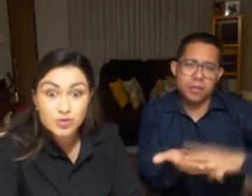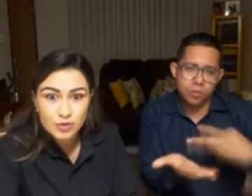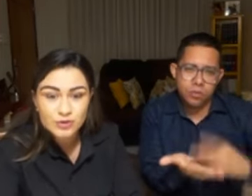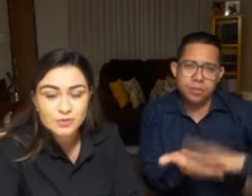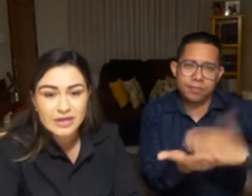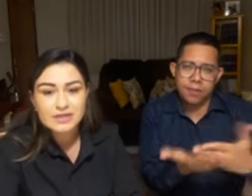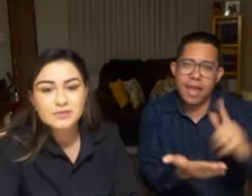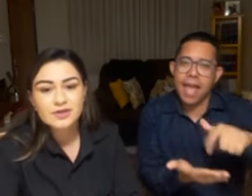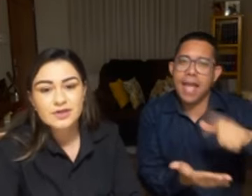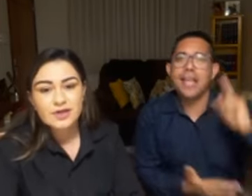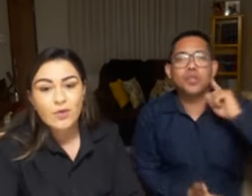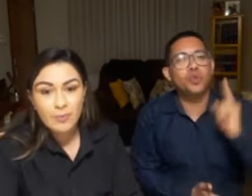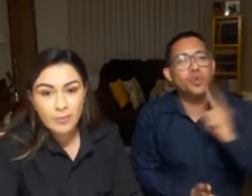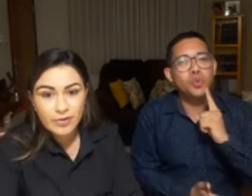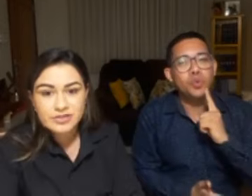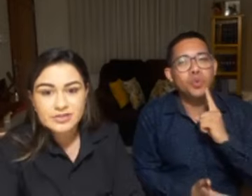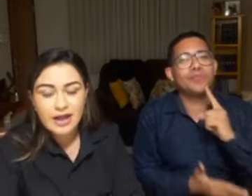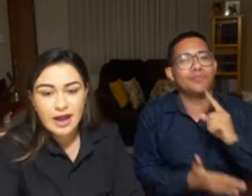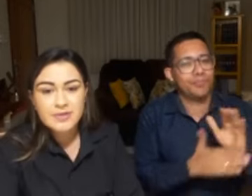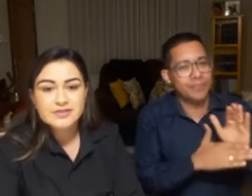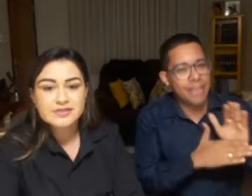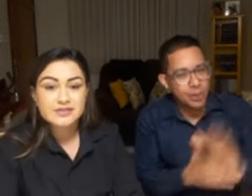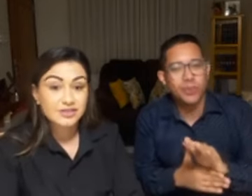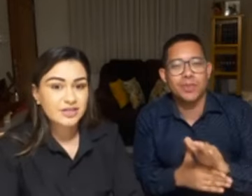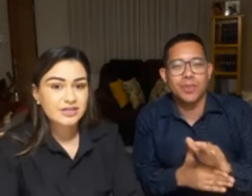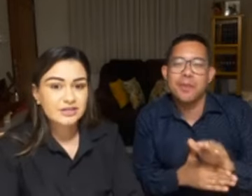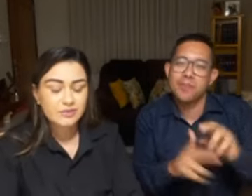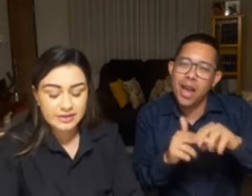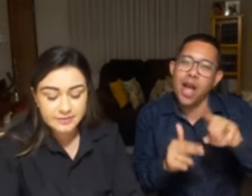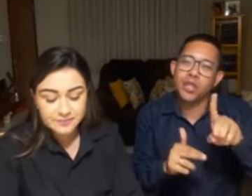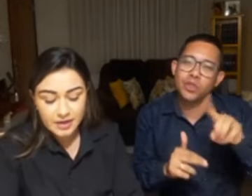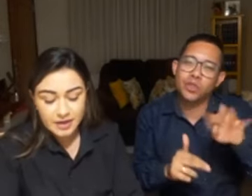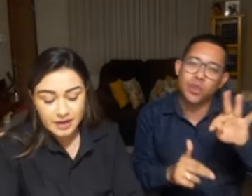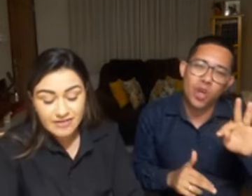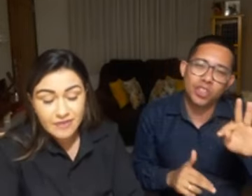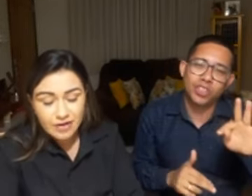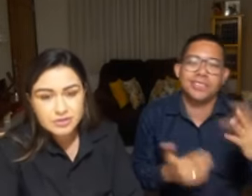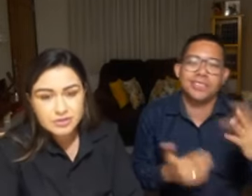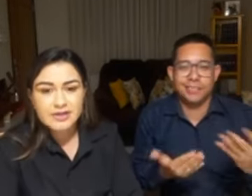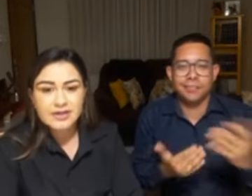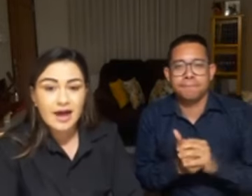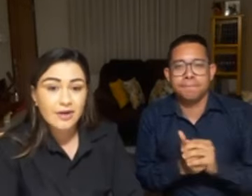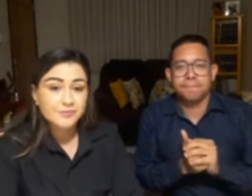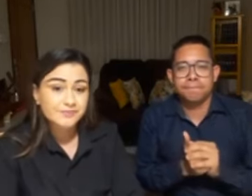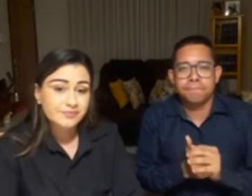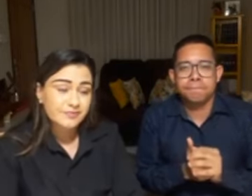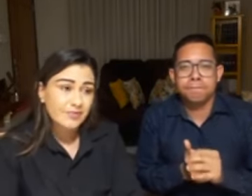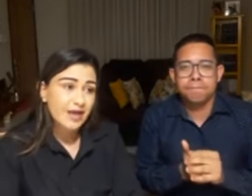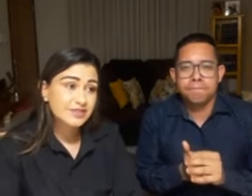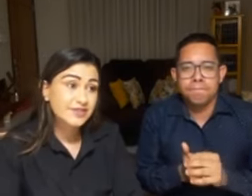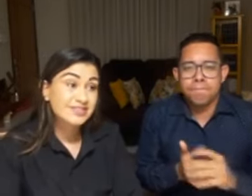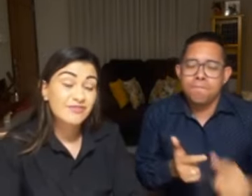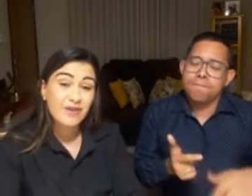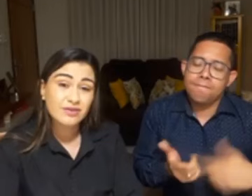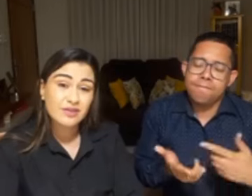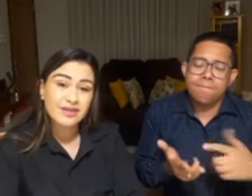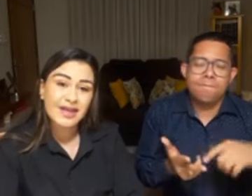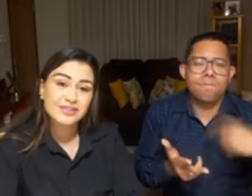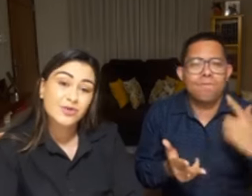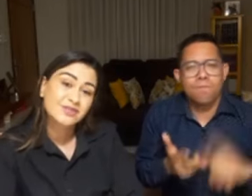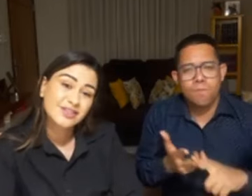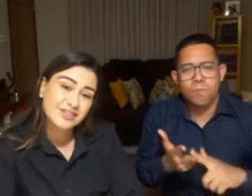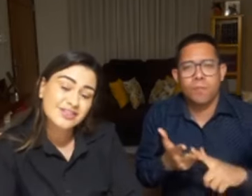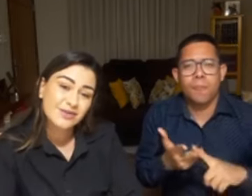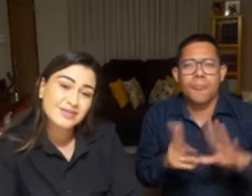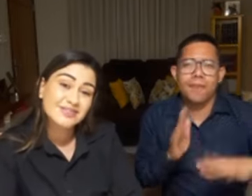pelos surdos mesmo, com apoio de intérpretes, está chegando aí. A falta de material, às vezes a falta